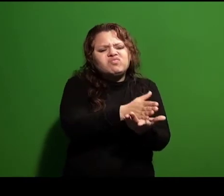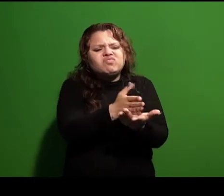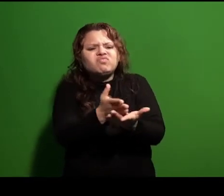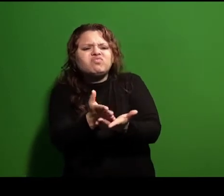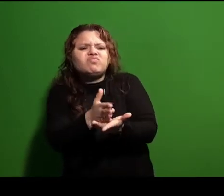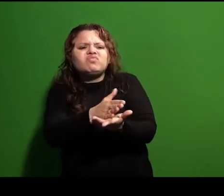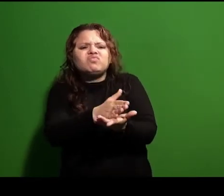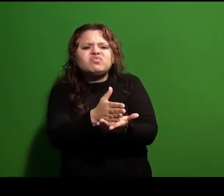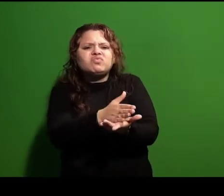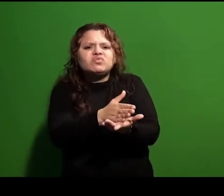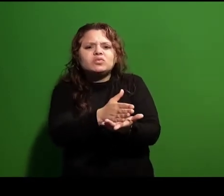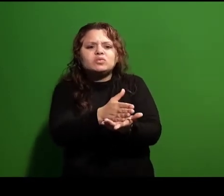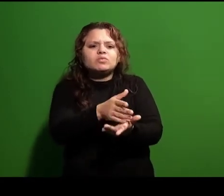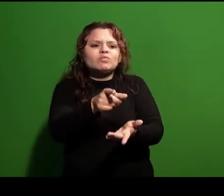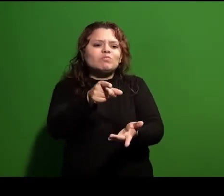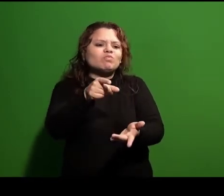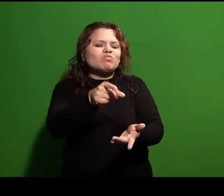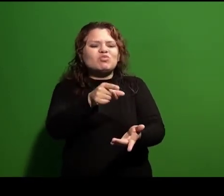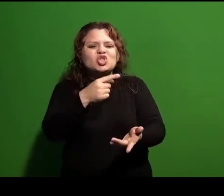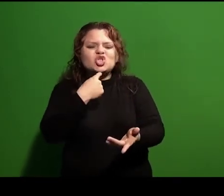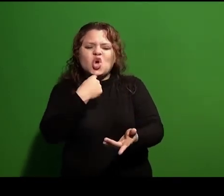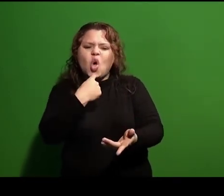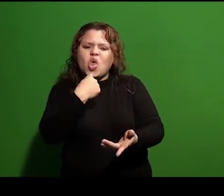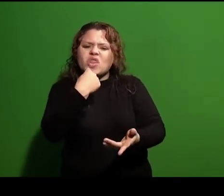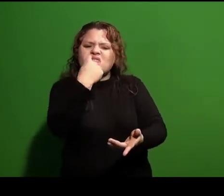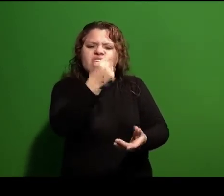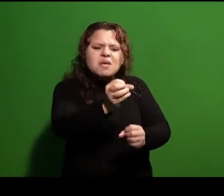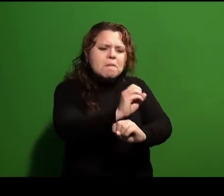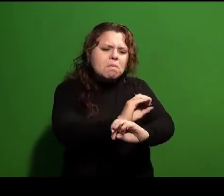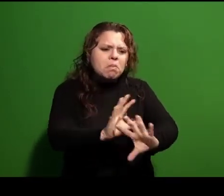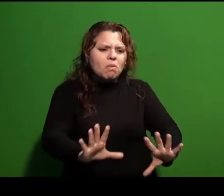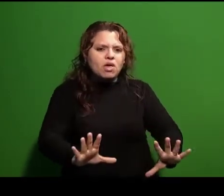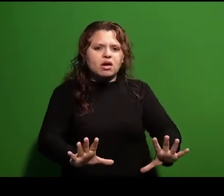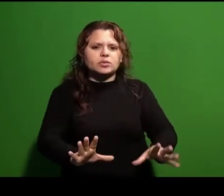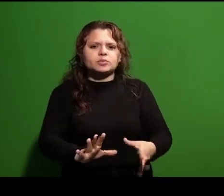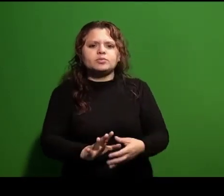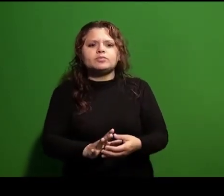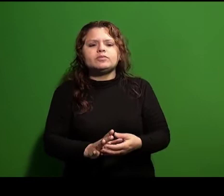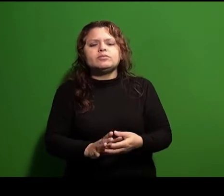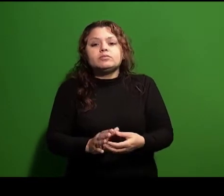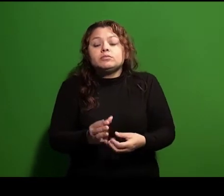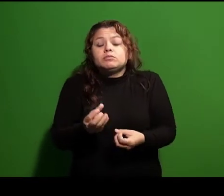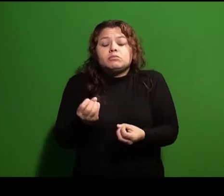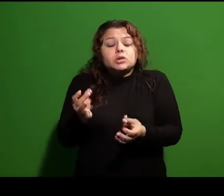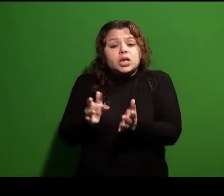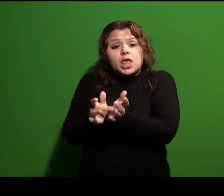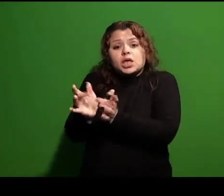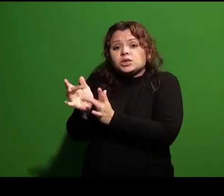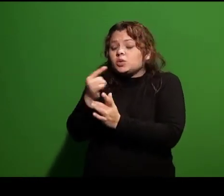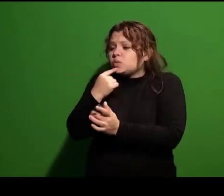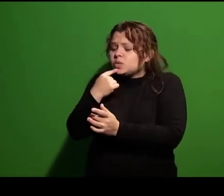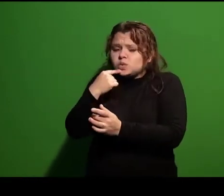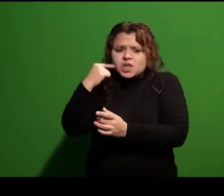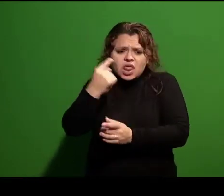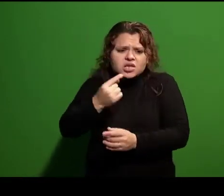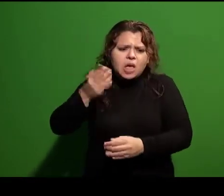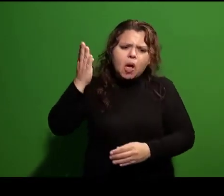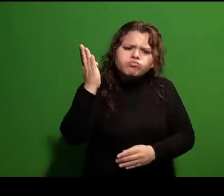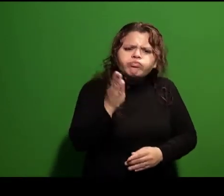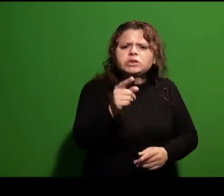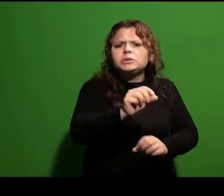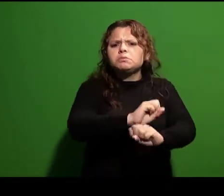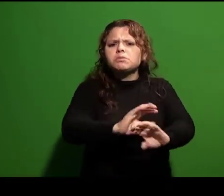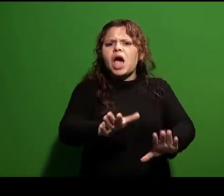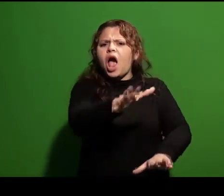cuanto eres tibio y no frío ni caliente, te vomitaré de mi boca. ¿Por qué hace Jesús una reprensión